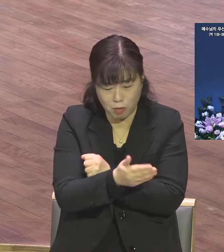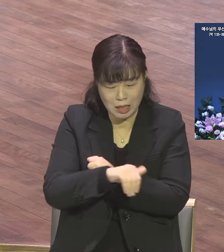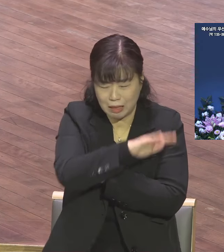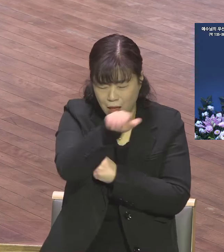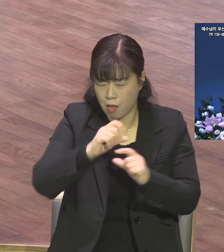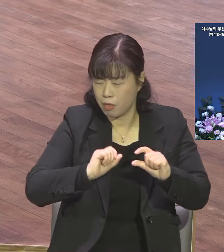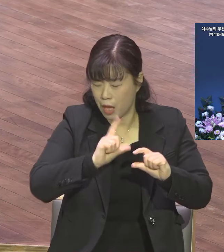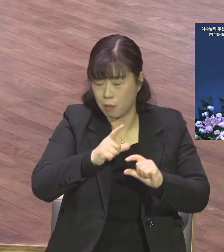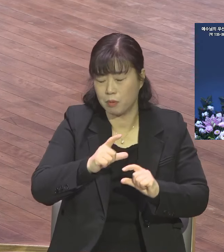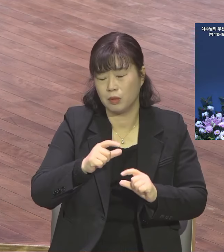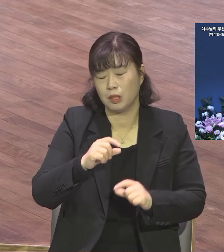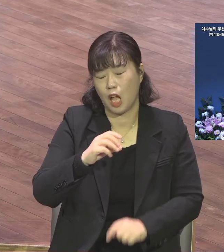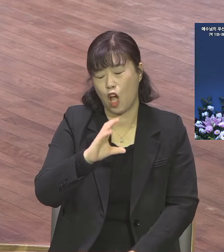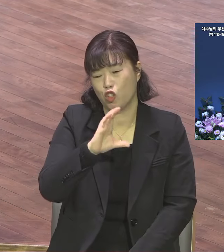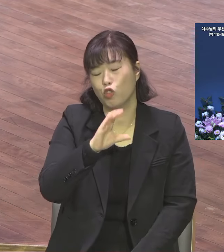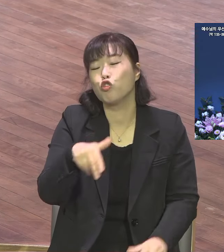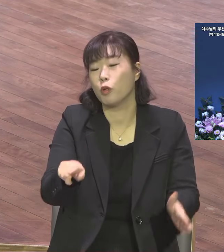하더라도